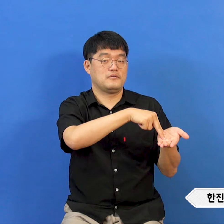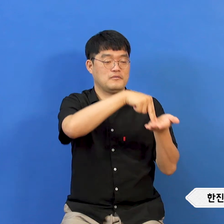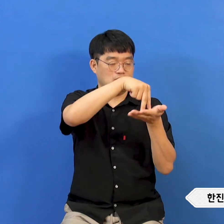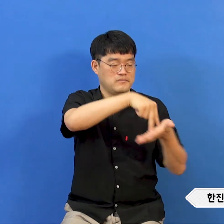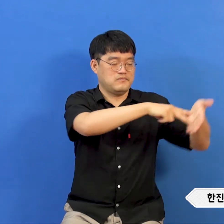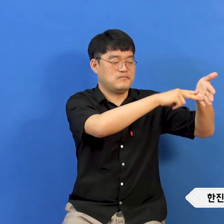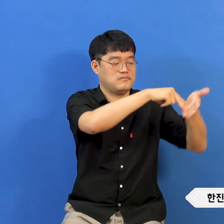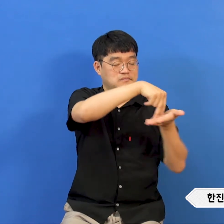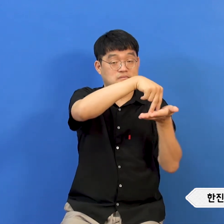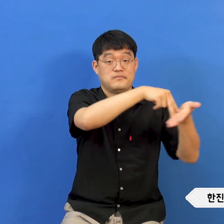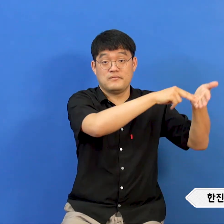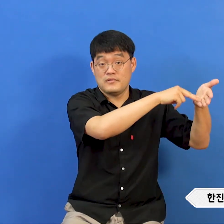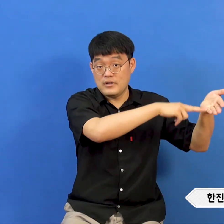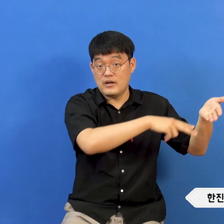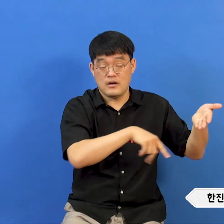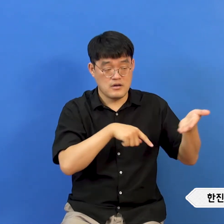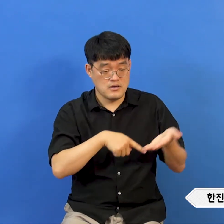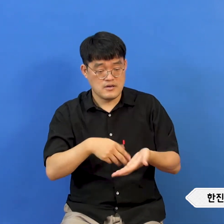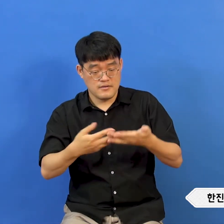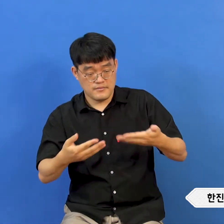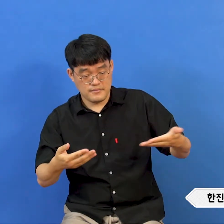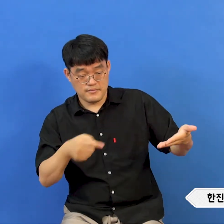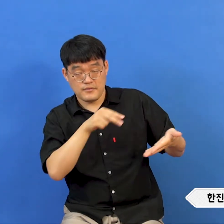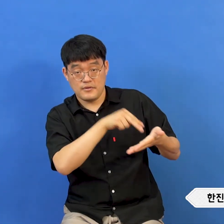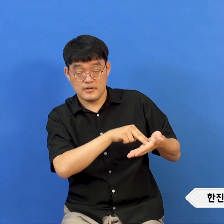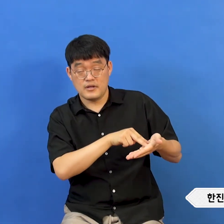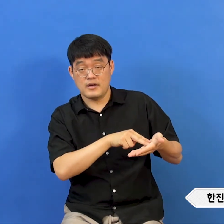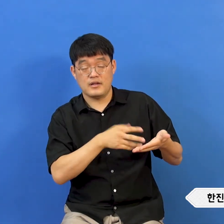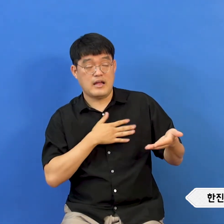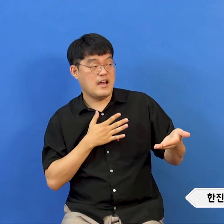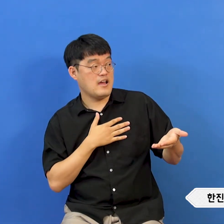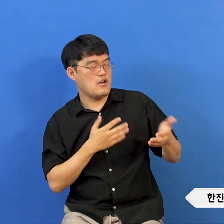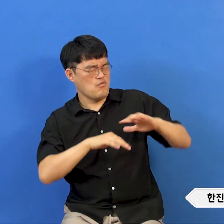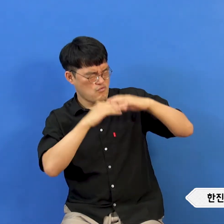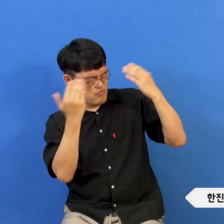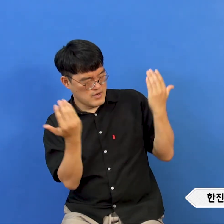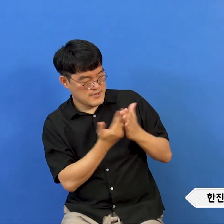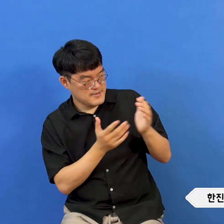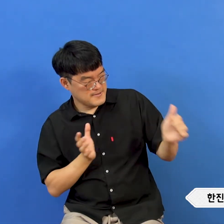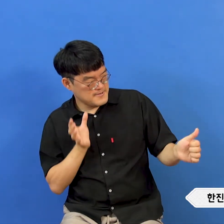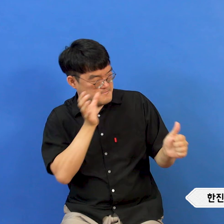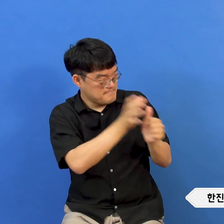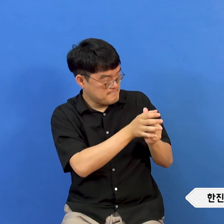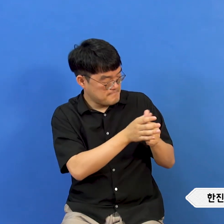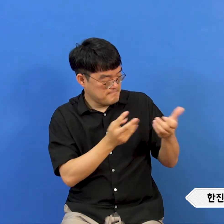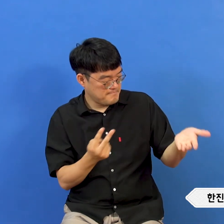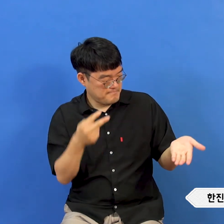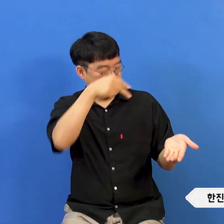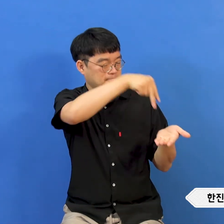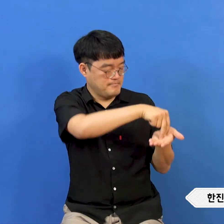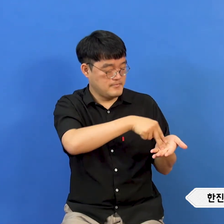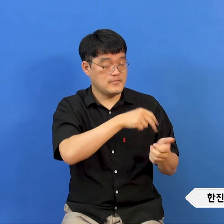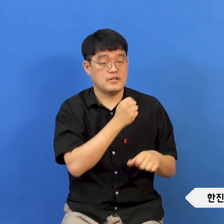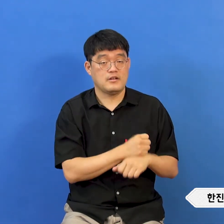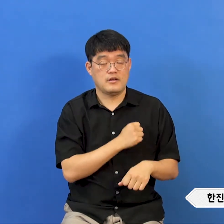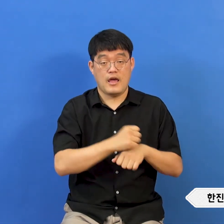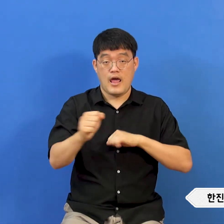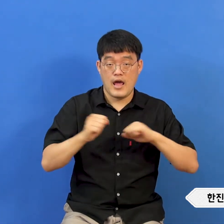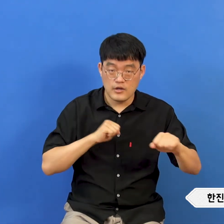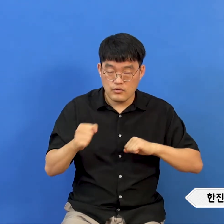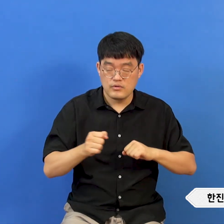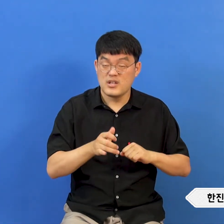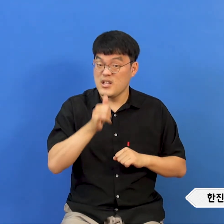그렇게 양탄자에 내 자신을 던져서 맡기는 것, 전적인 의탁하는 것, 그것이